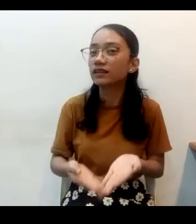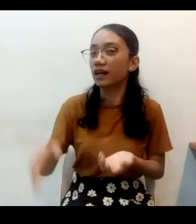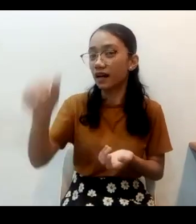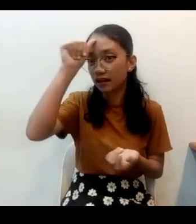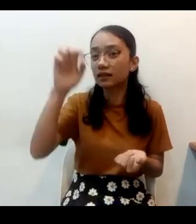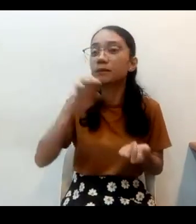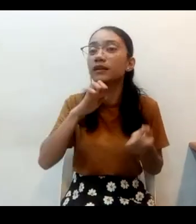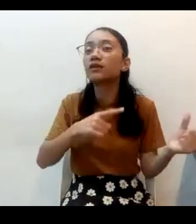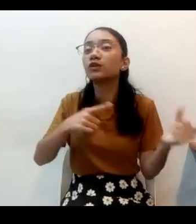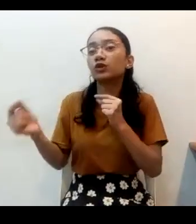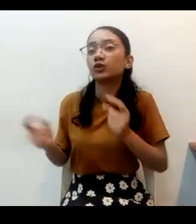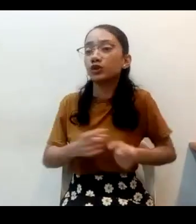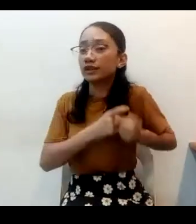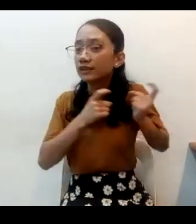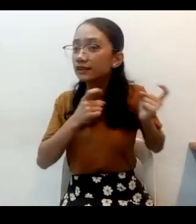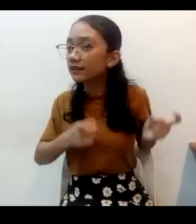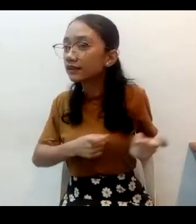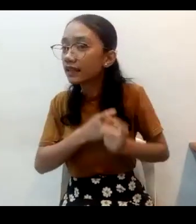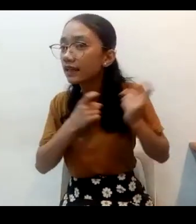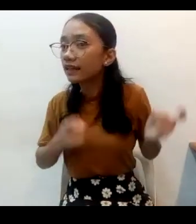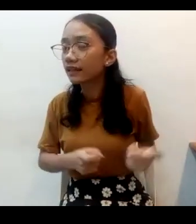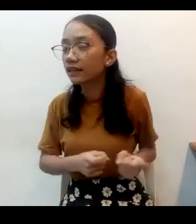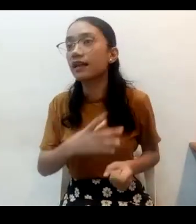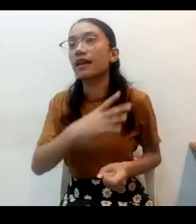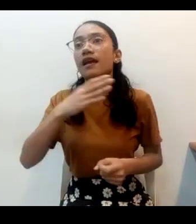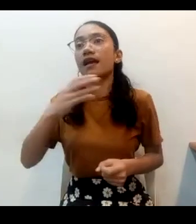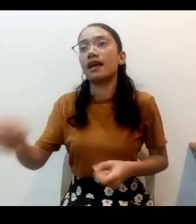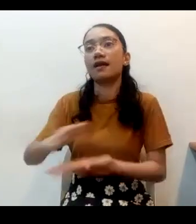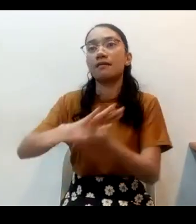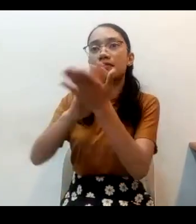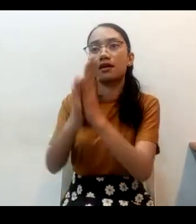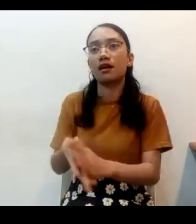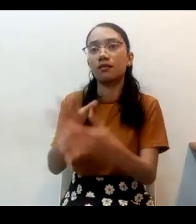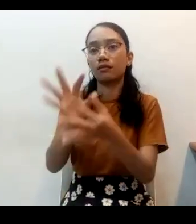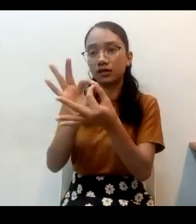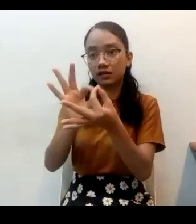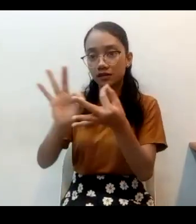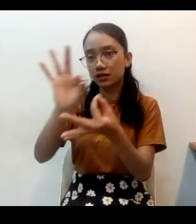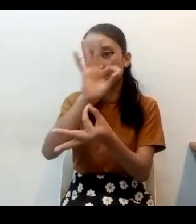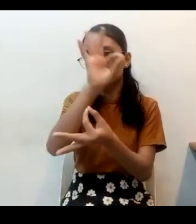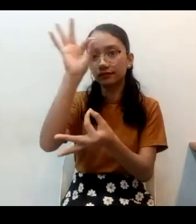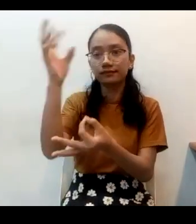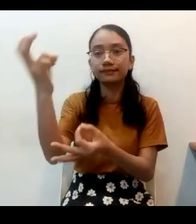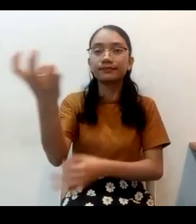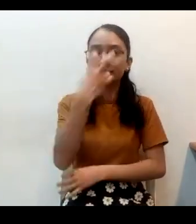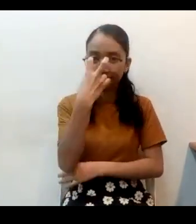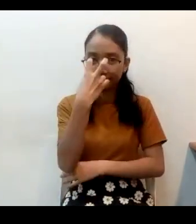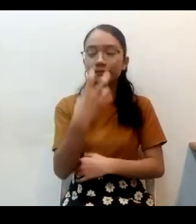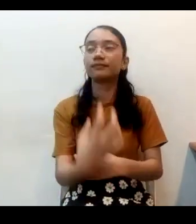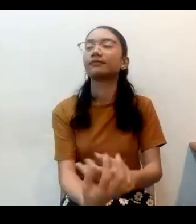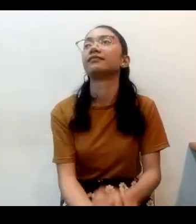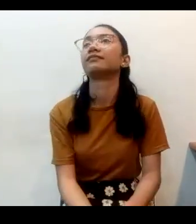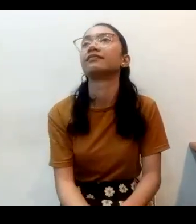become a spiritual blind. Kaya dahil po sa gamit o sa bagay na mula dito po sa mundo, sila po ay natukso